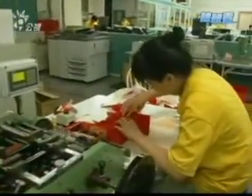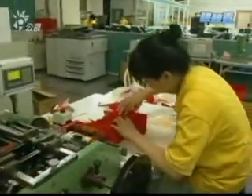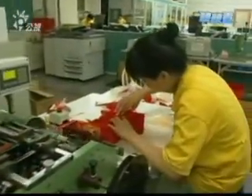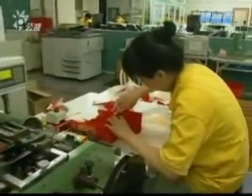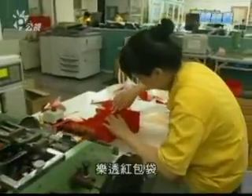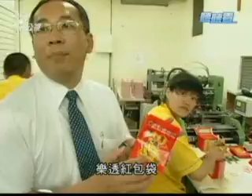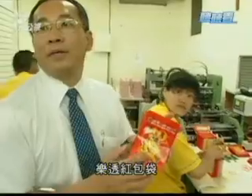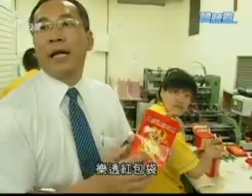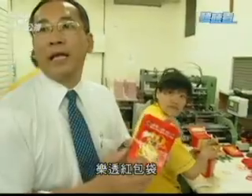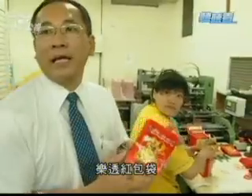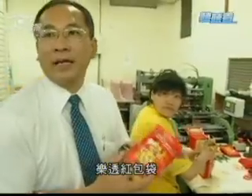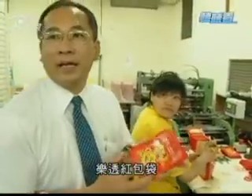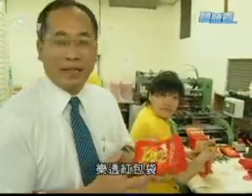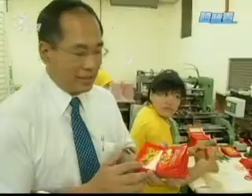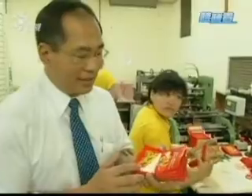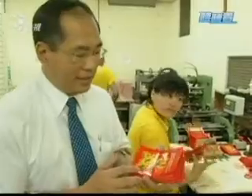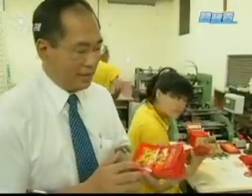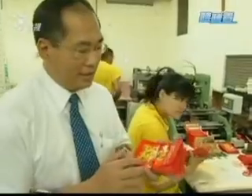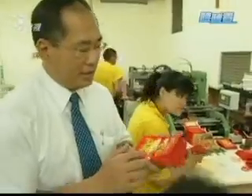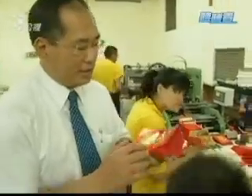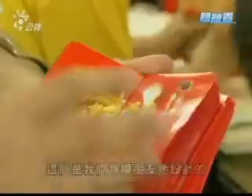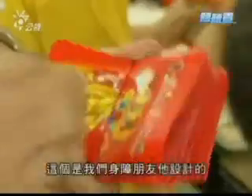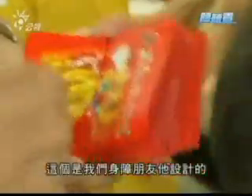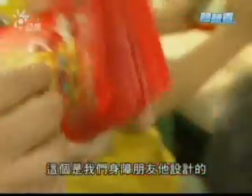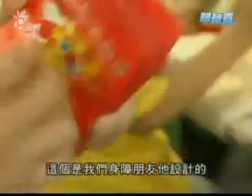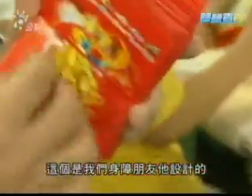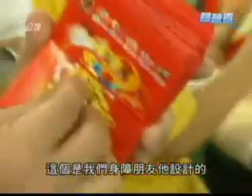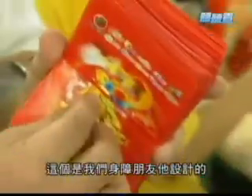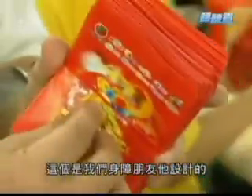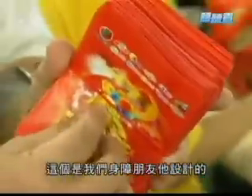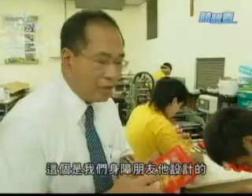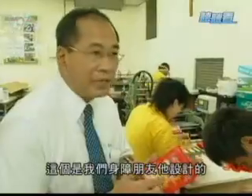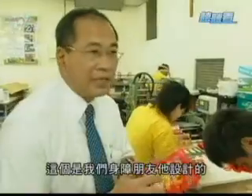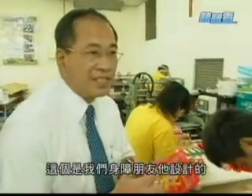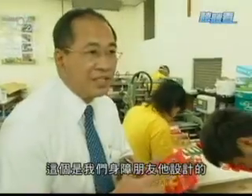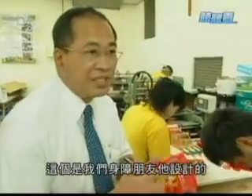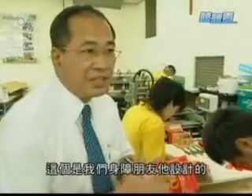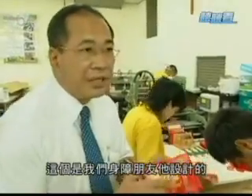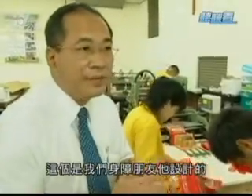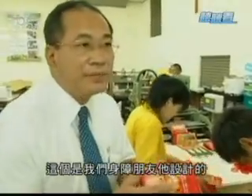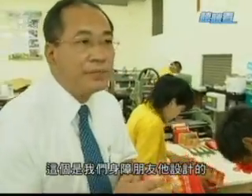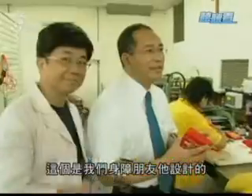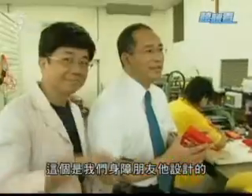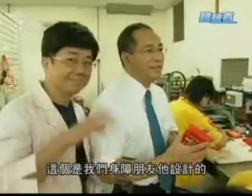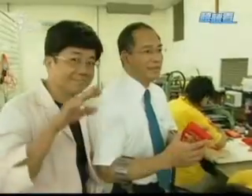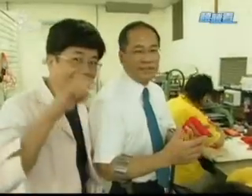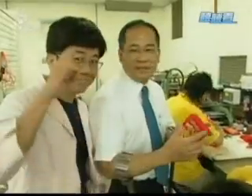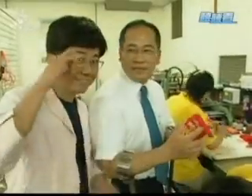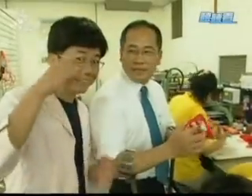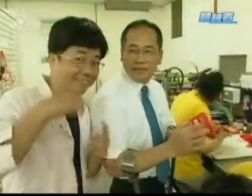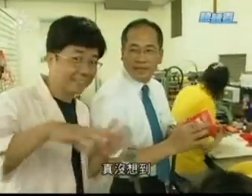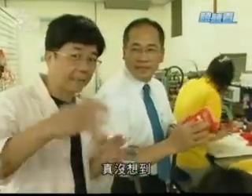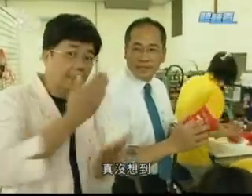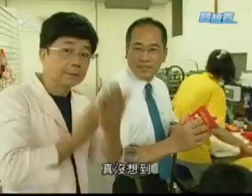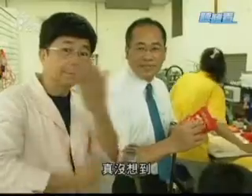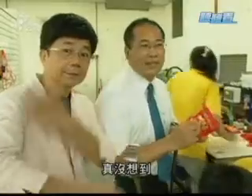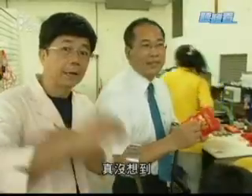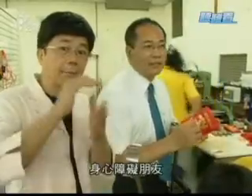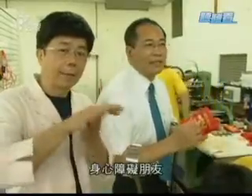乐透红包袋，对，这个是我们身障朋友他设计的。 真没想到，身心障碍